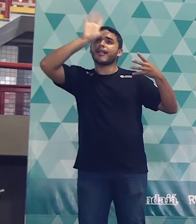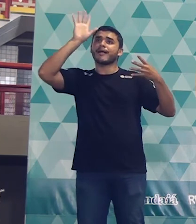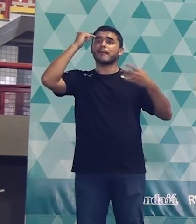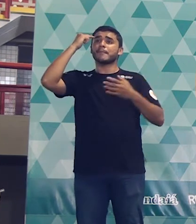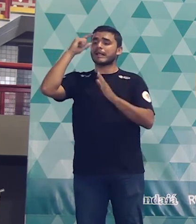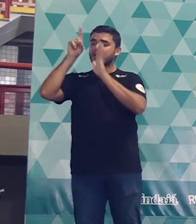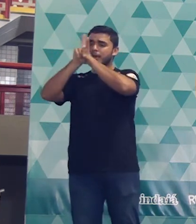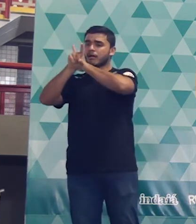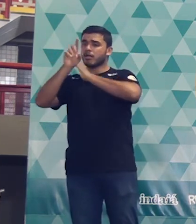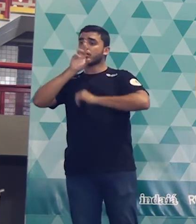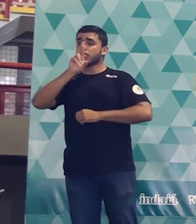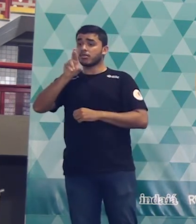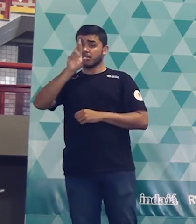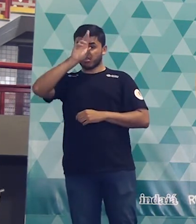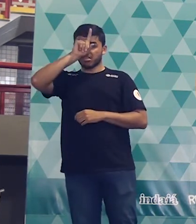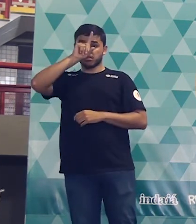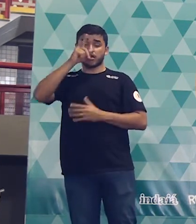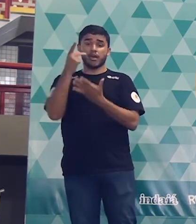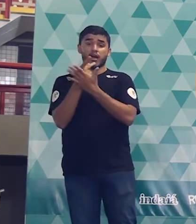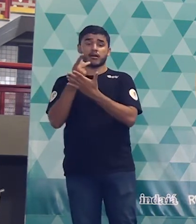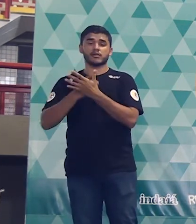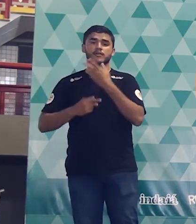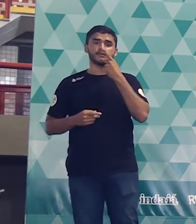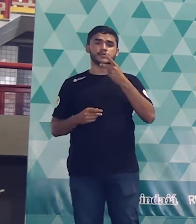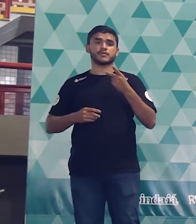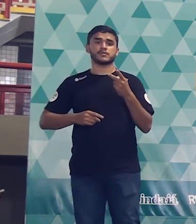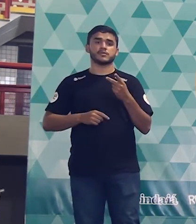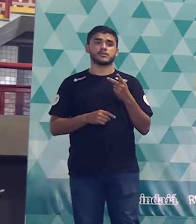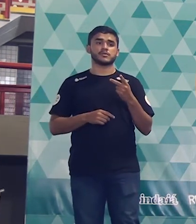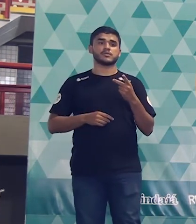no Enem, as questões fáceis valem